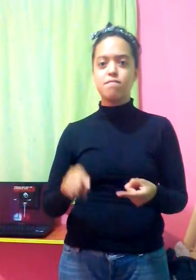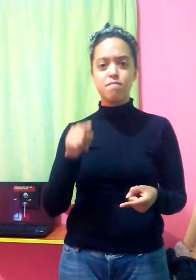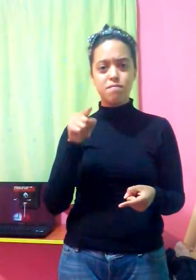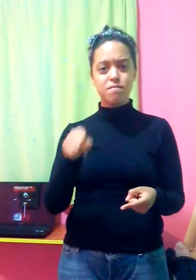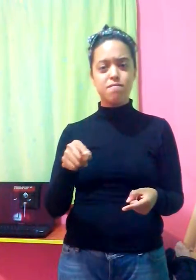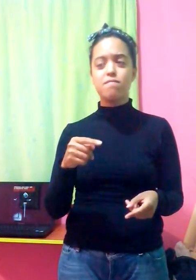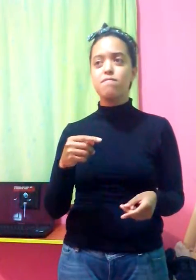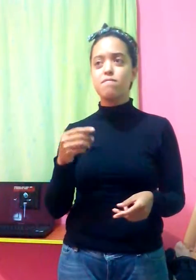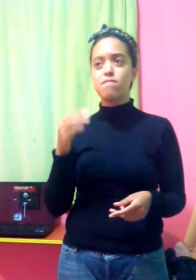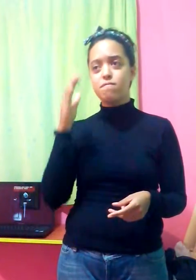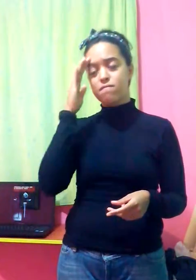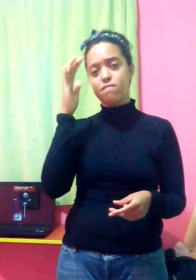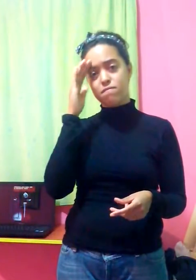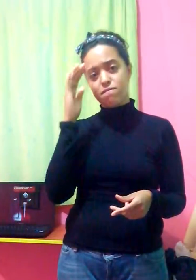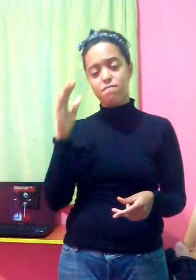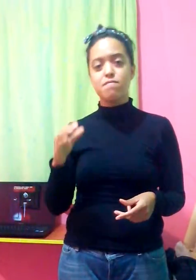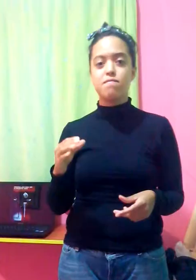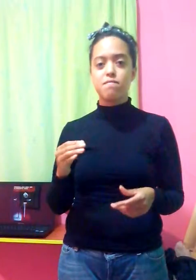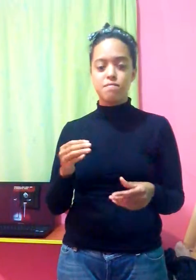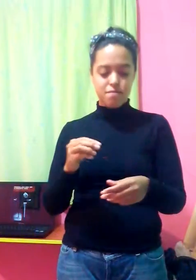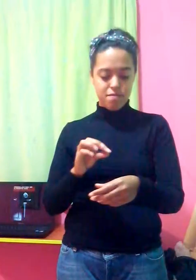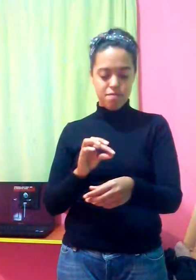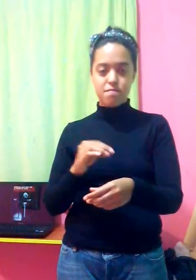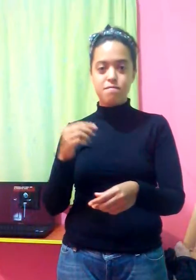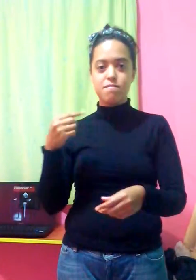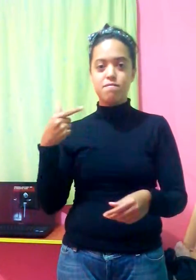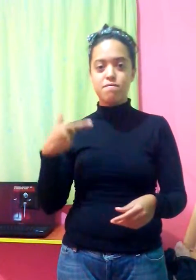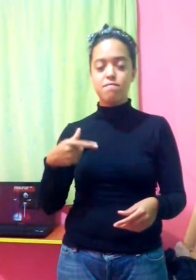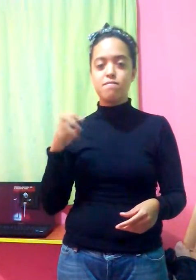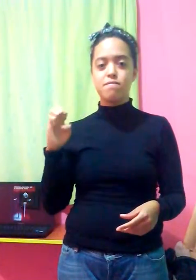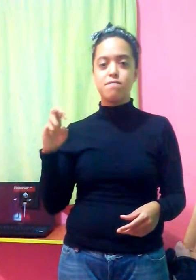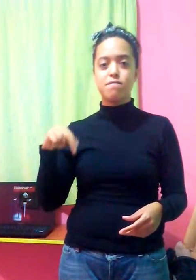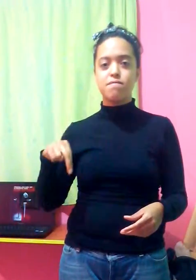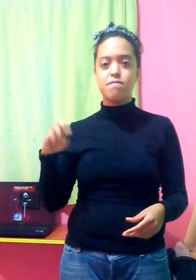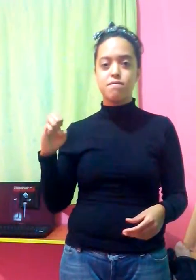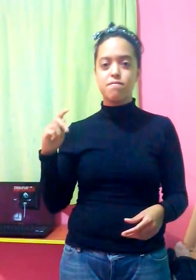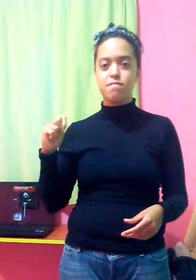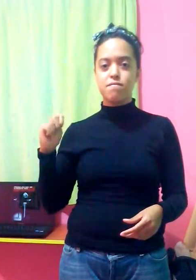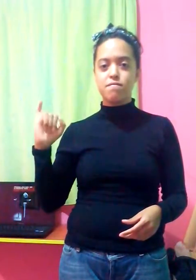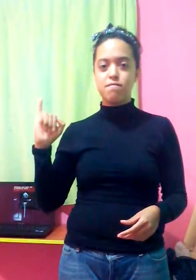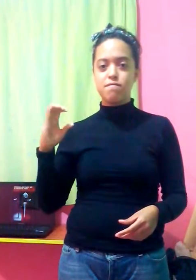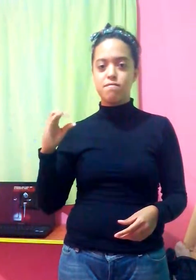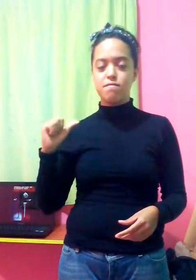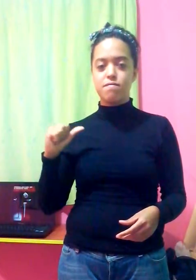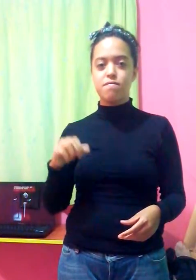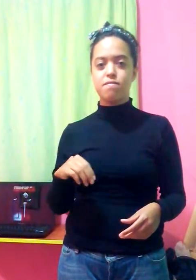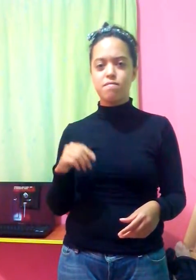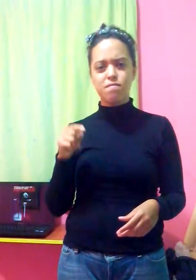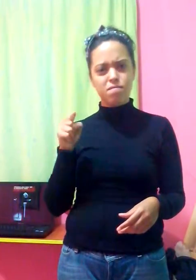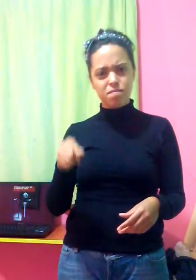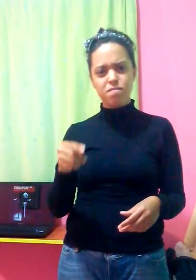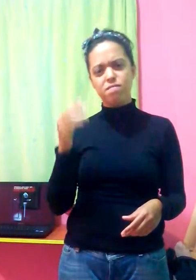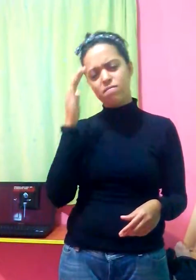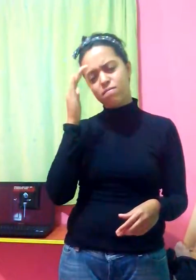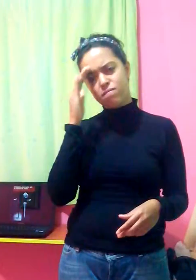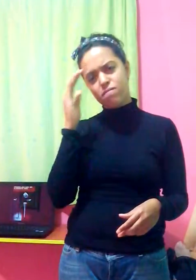genética tiene algo que ver en por qué el hombre es como es y la mujer es como es? ¿Usted creería que los genes que tenemos los